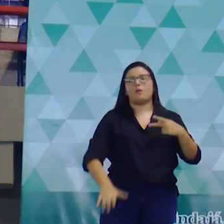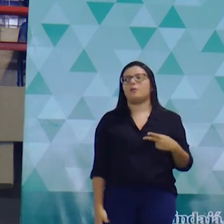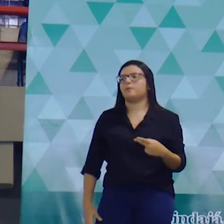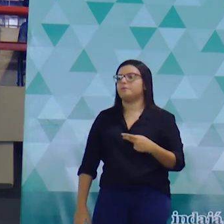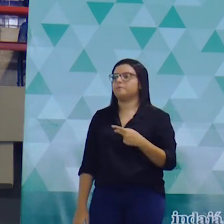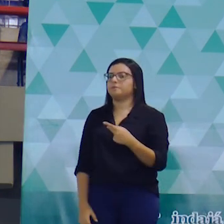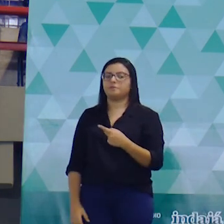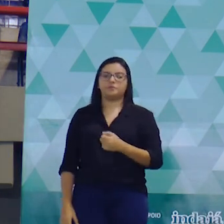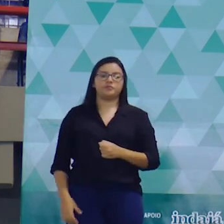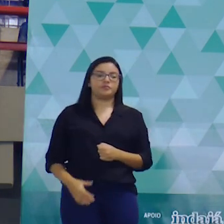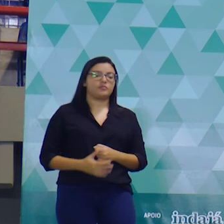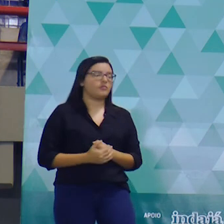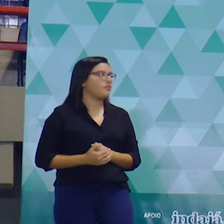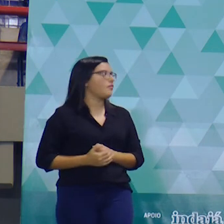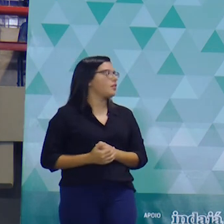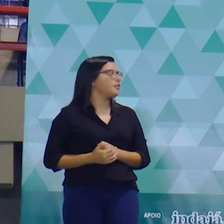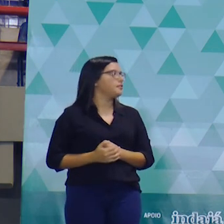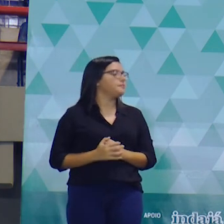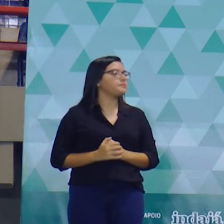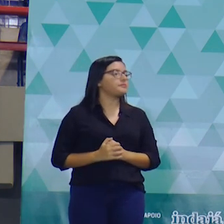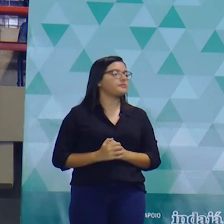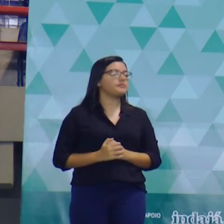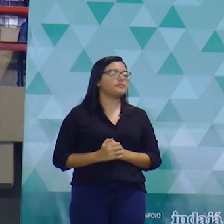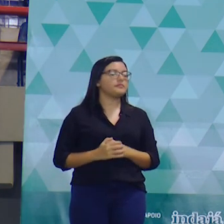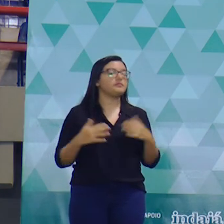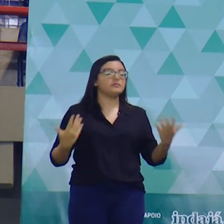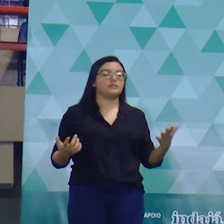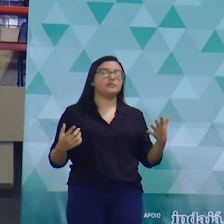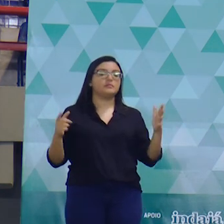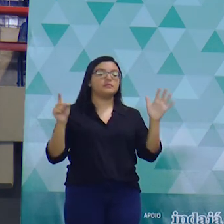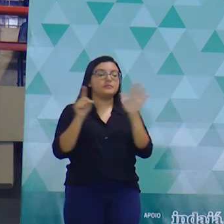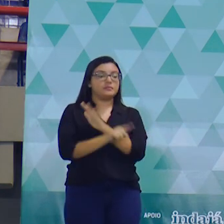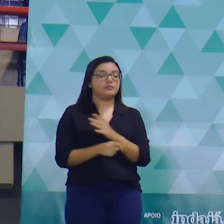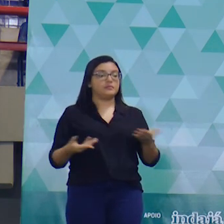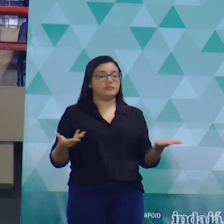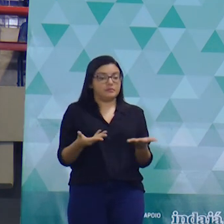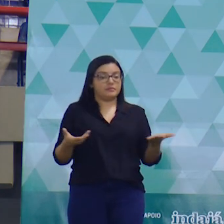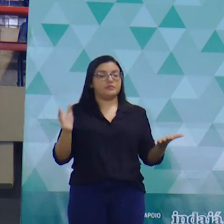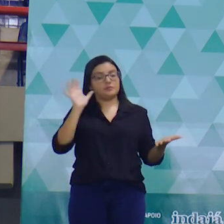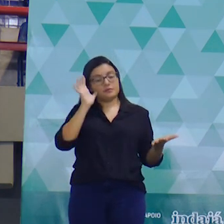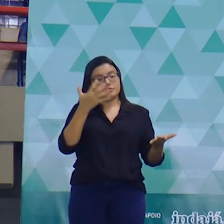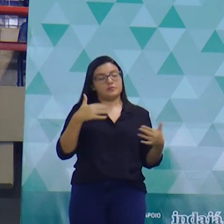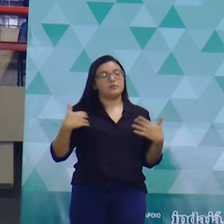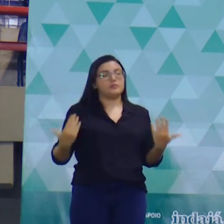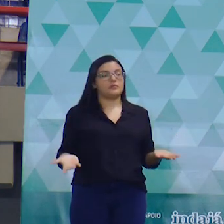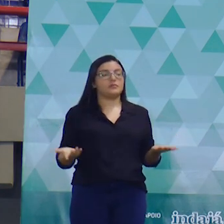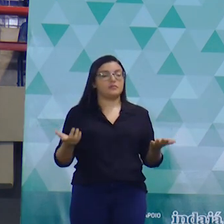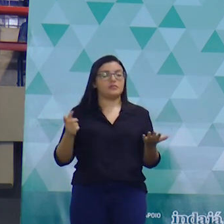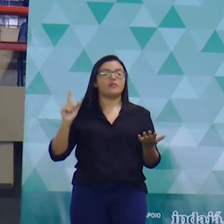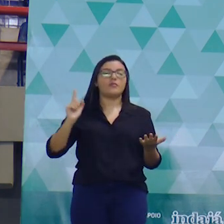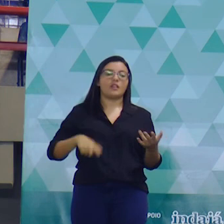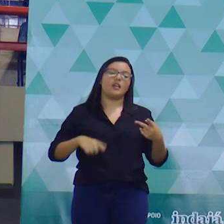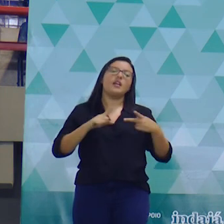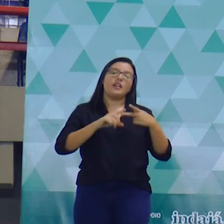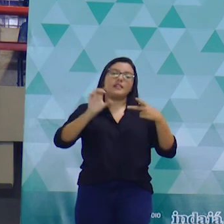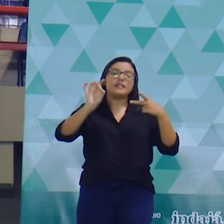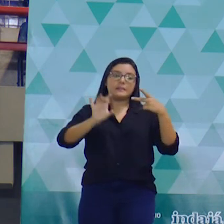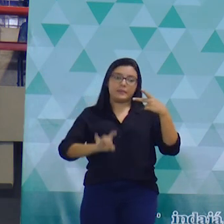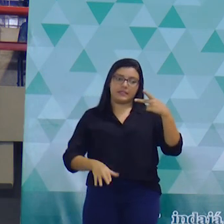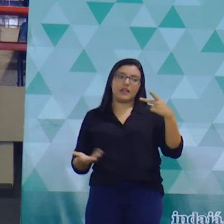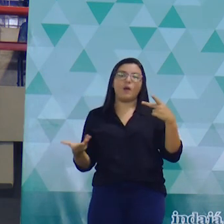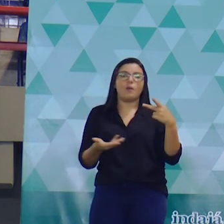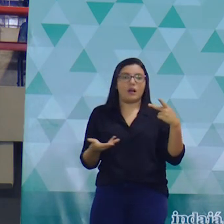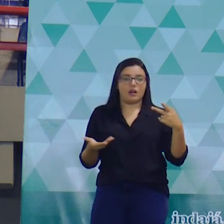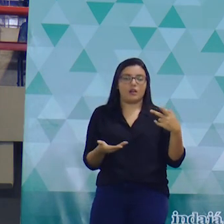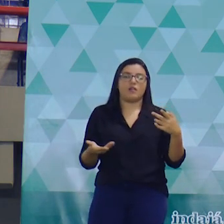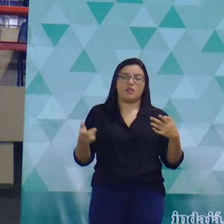especiais. Casos gerais, aliás. A próxima questão que eu vou resolver com vocês, pessoal, já é um caso especial.